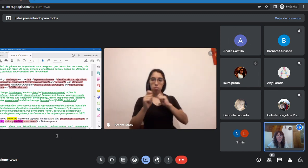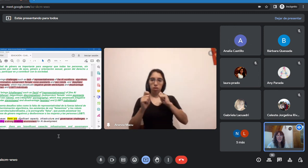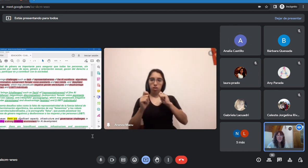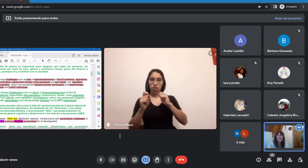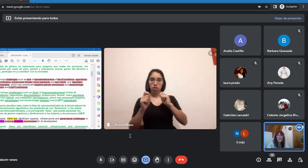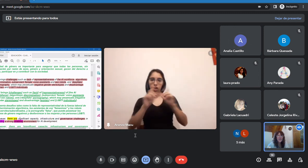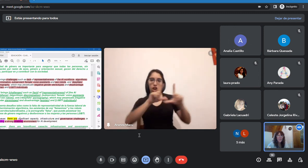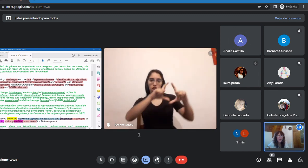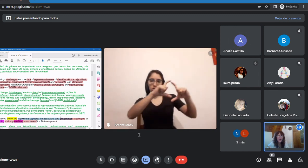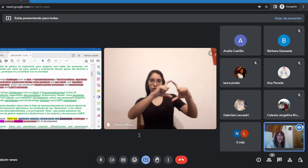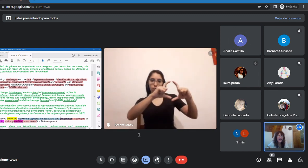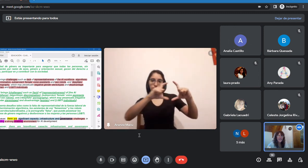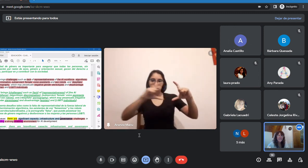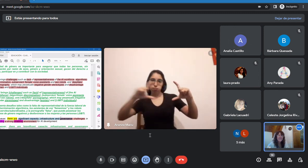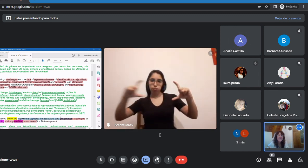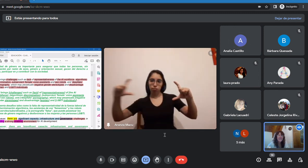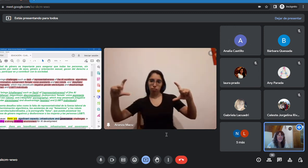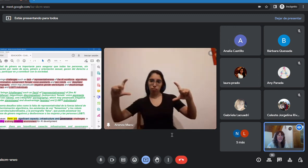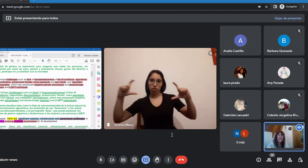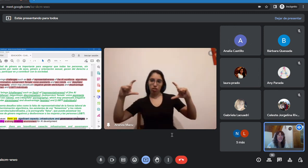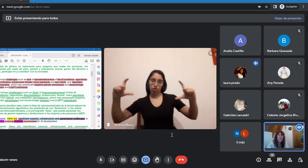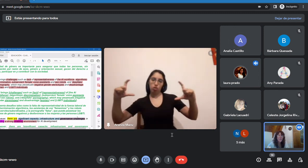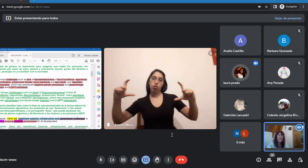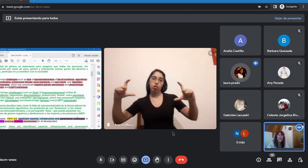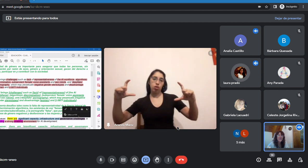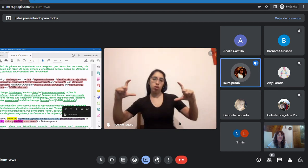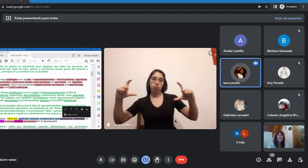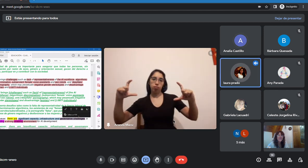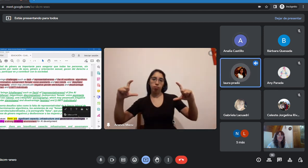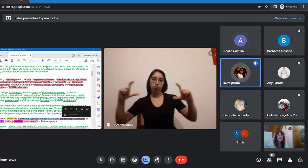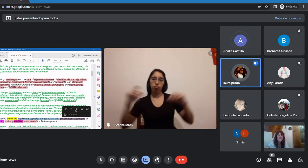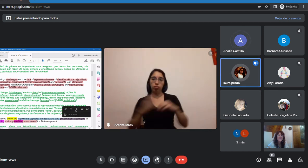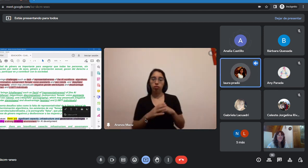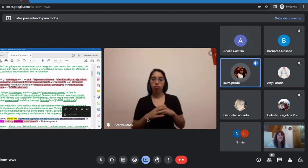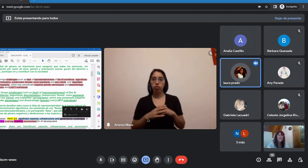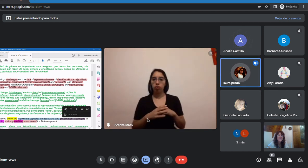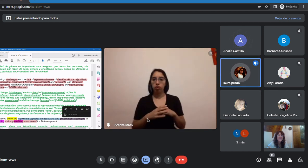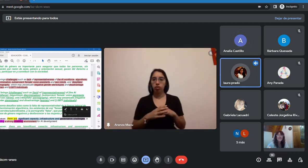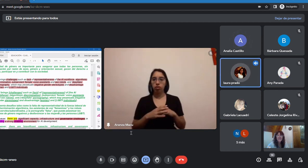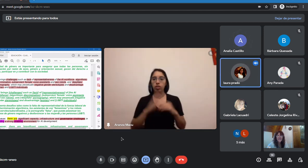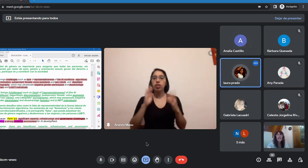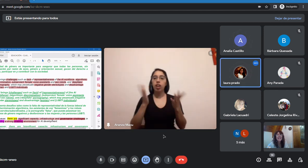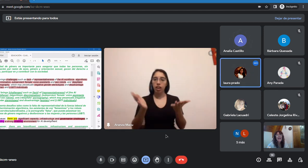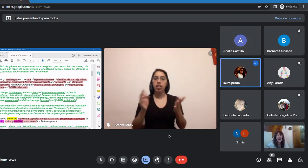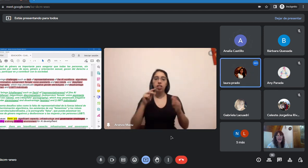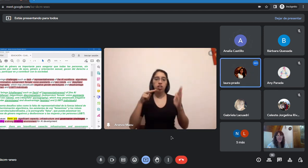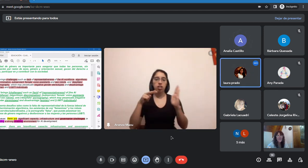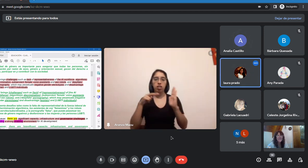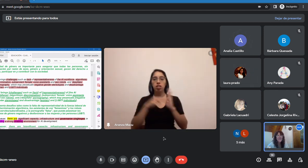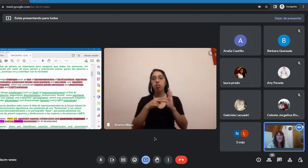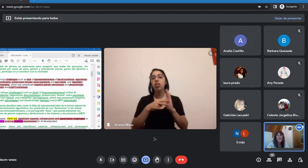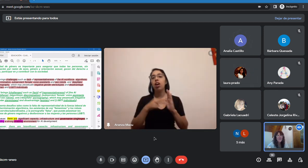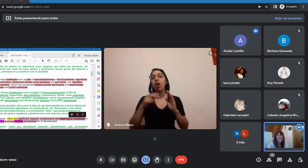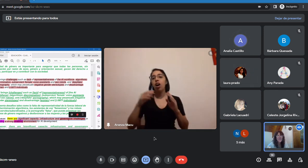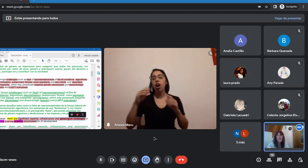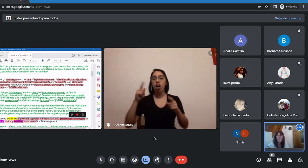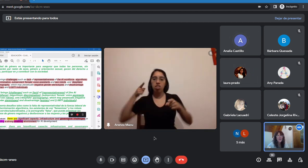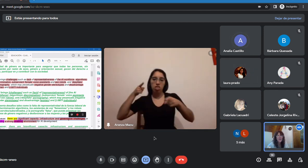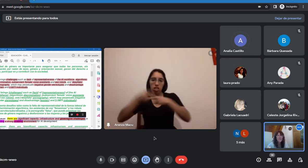todo esto sería un bloque. ¿Sí? Y el núcleo. Y ahí sería desafíos el núcleo. Claro,